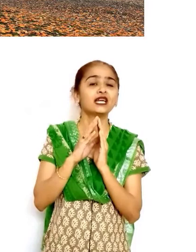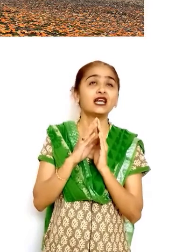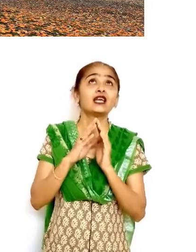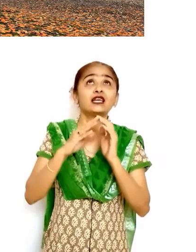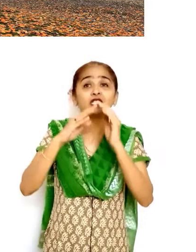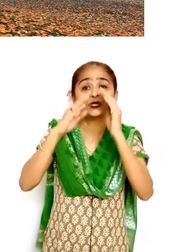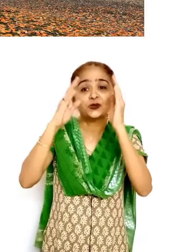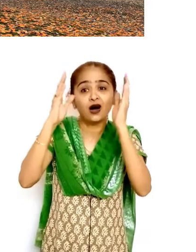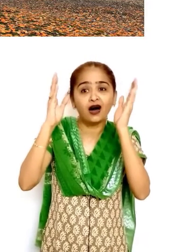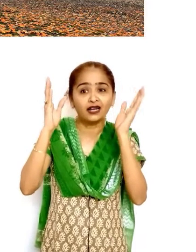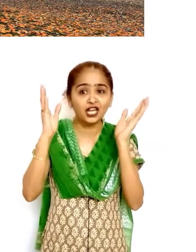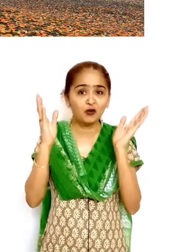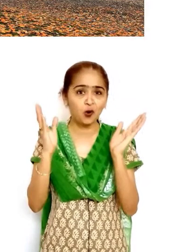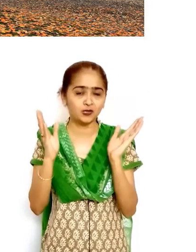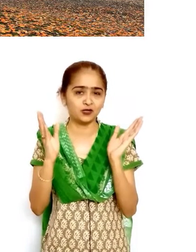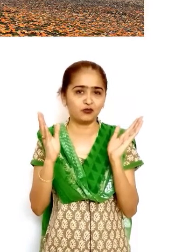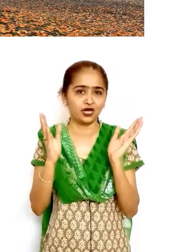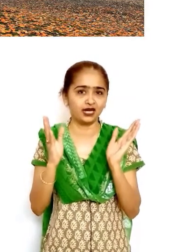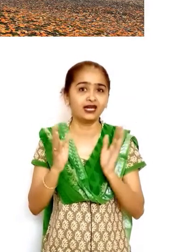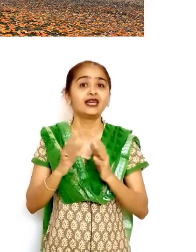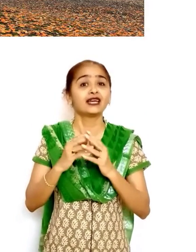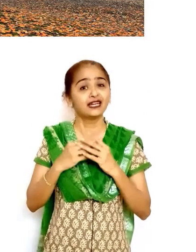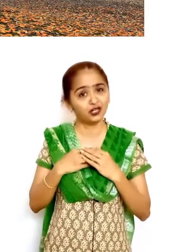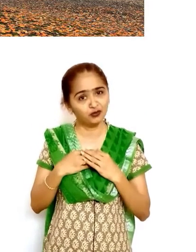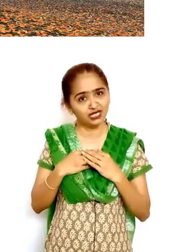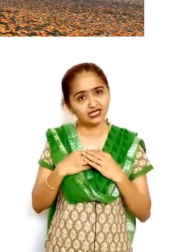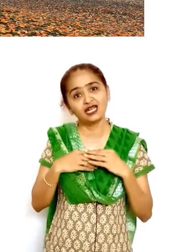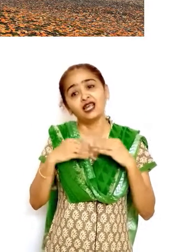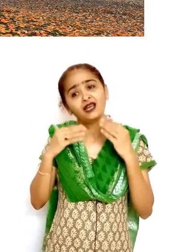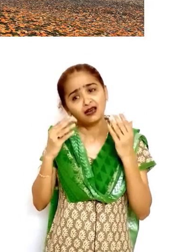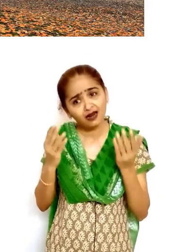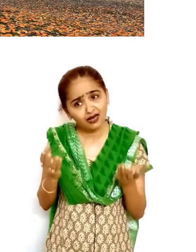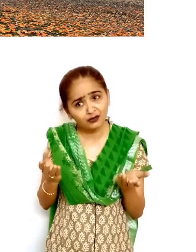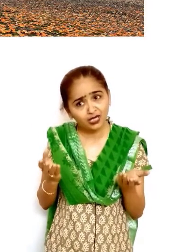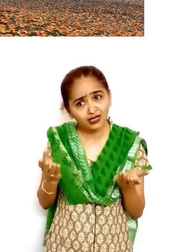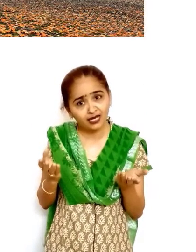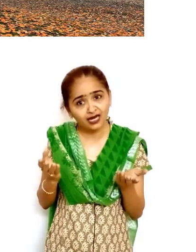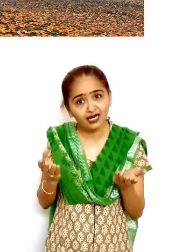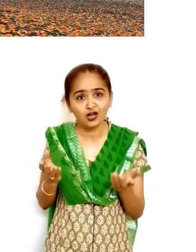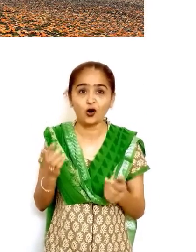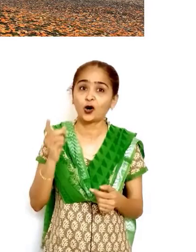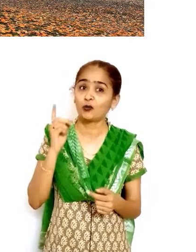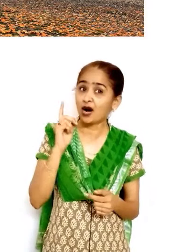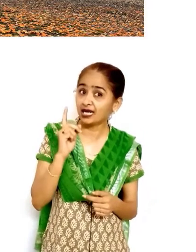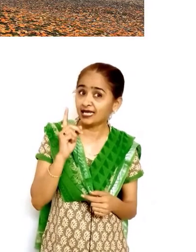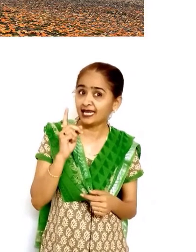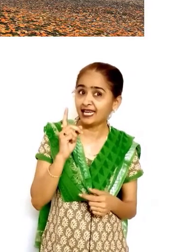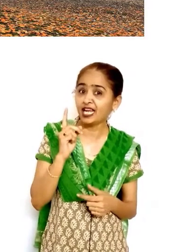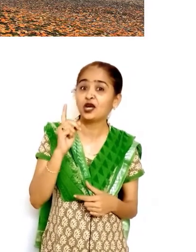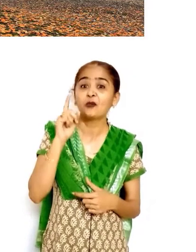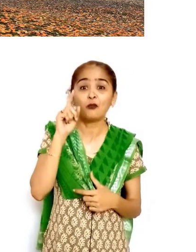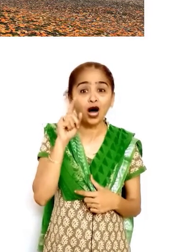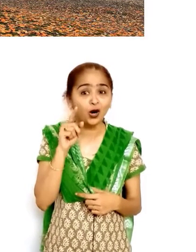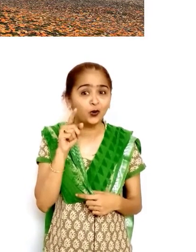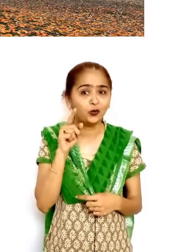है। इस सुहाने मौसम में गर्मी से राहत मिलती है। और मालिनी बागों